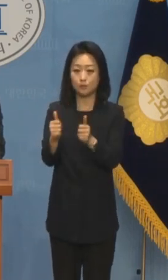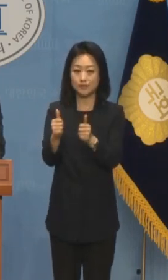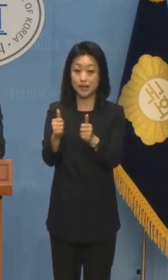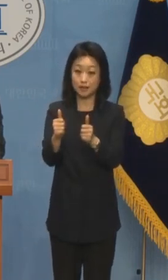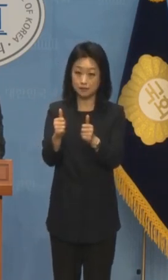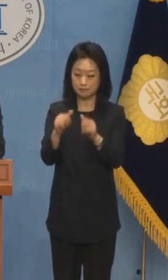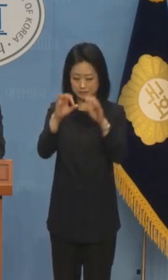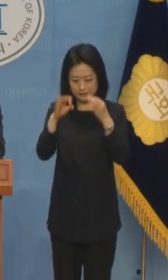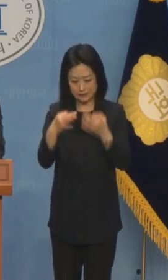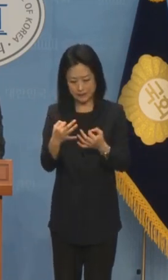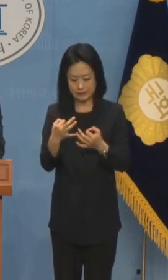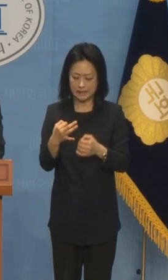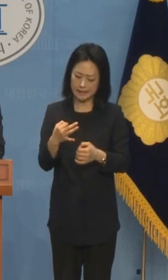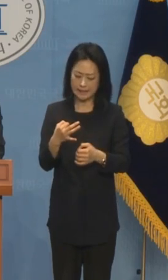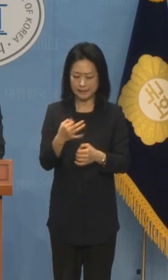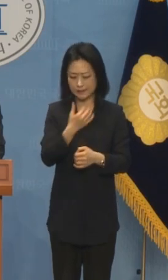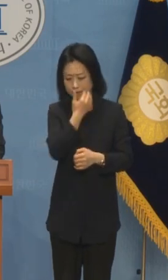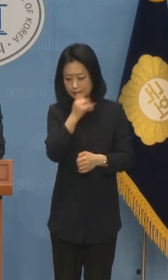좋을 게 없습니다.